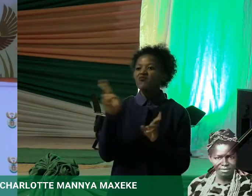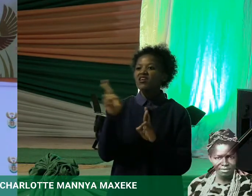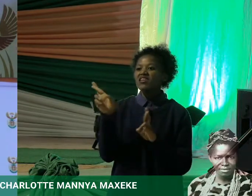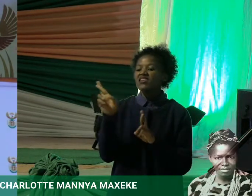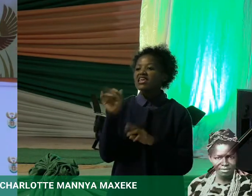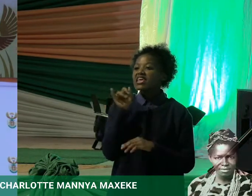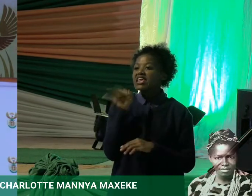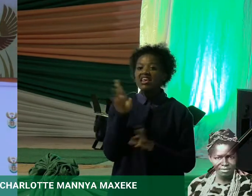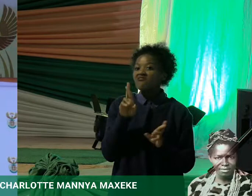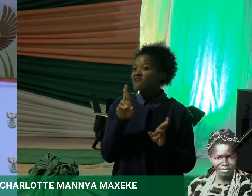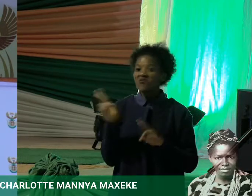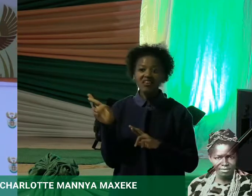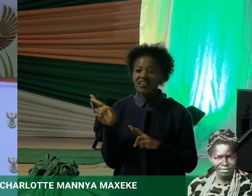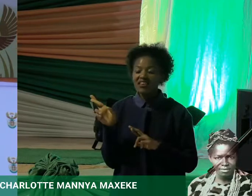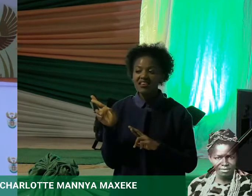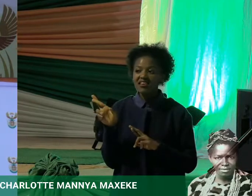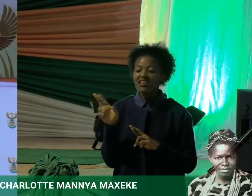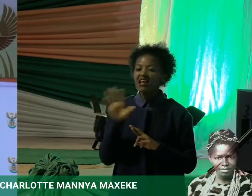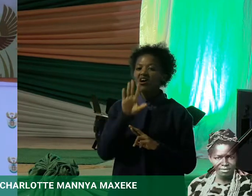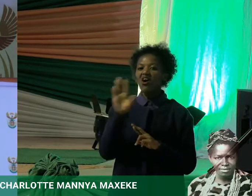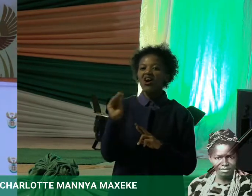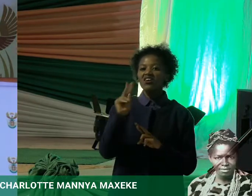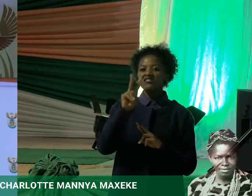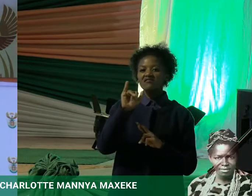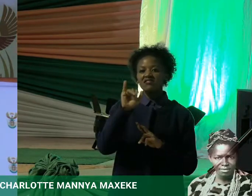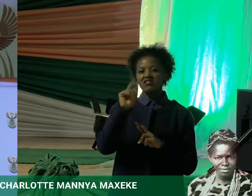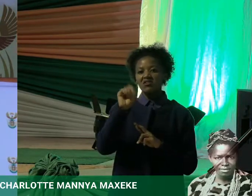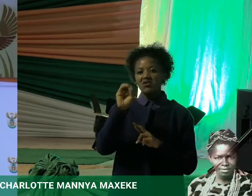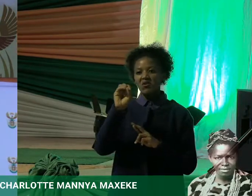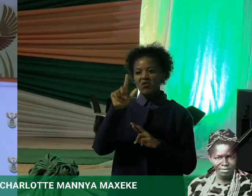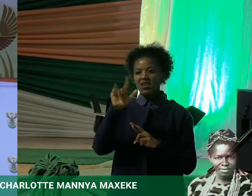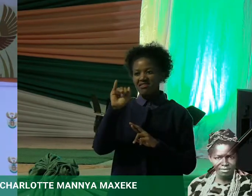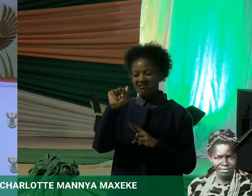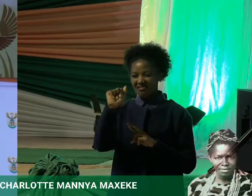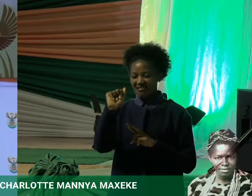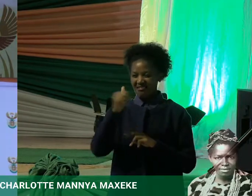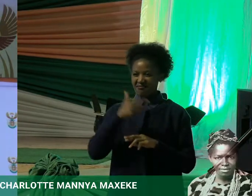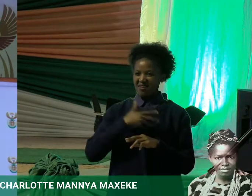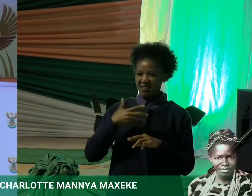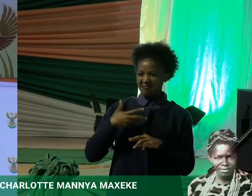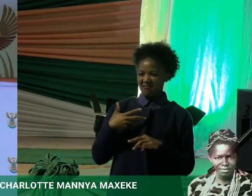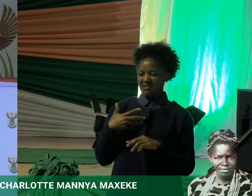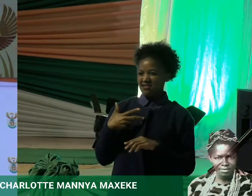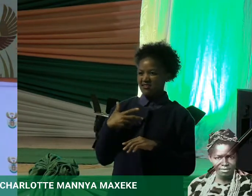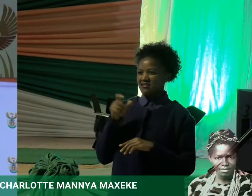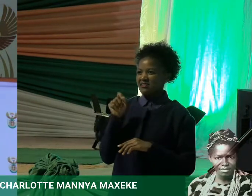sizawucela uVinolia, umama usisi uVinolia